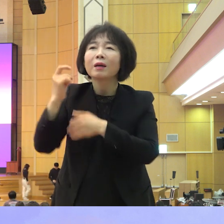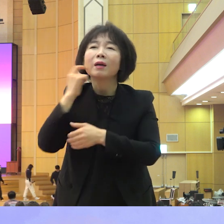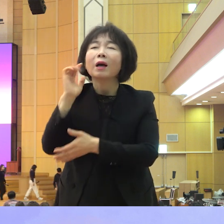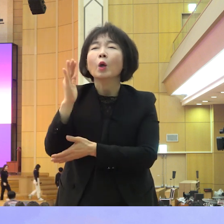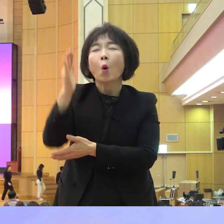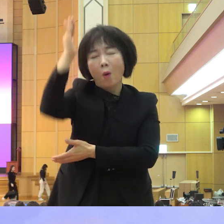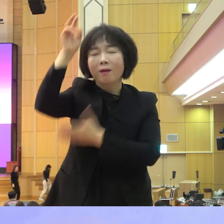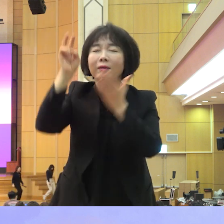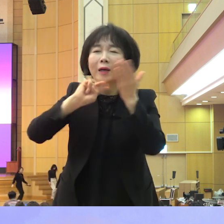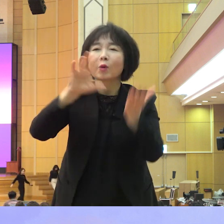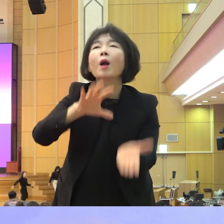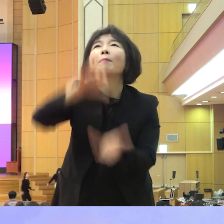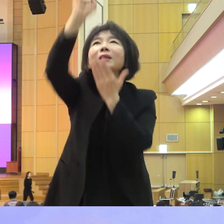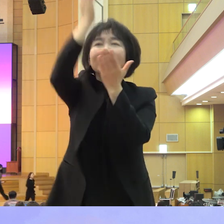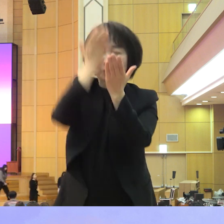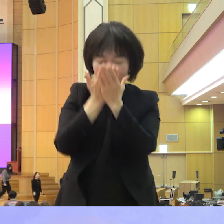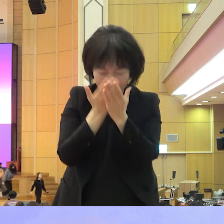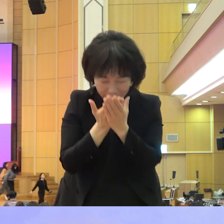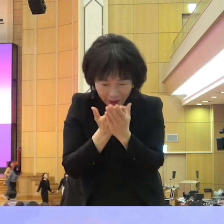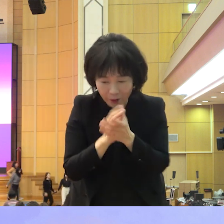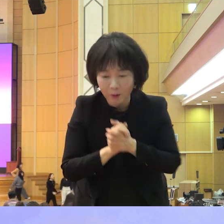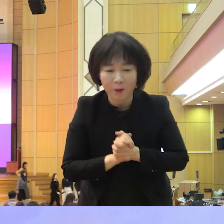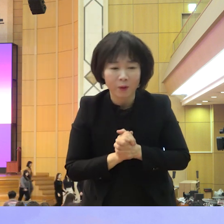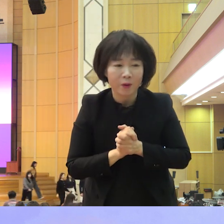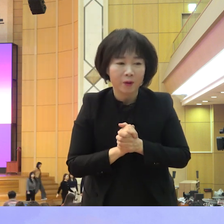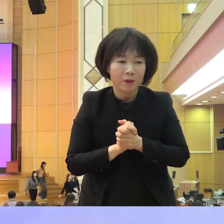영광 찬송 받아 주시옵소서.